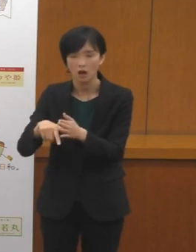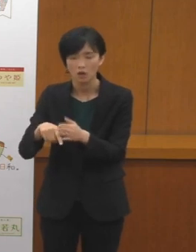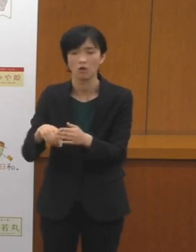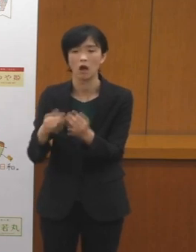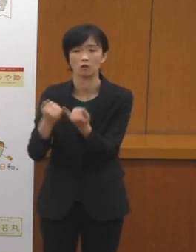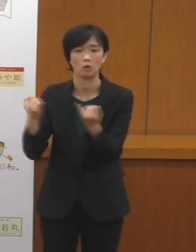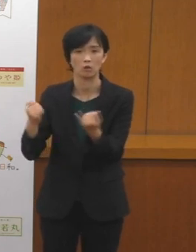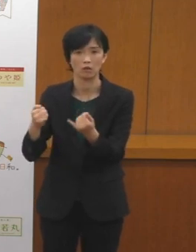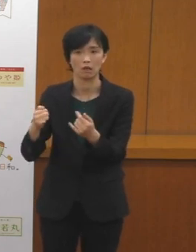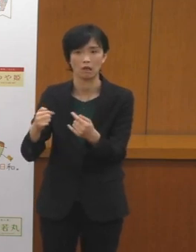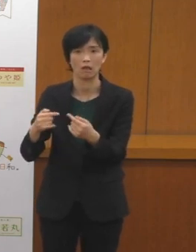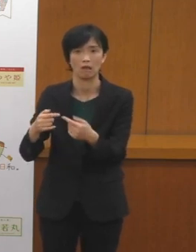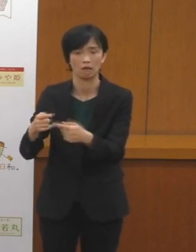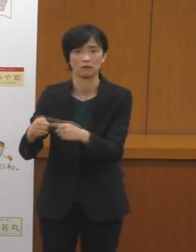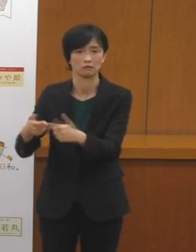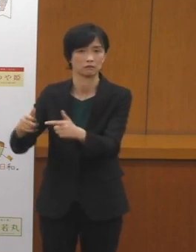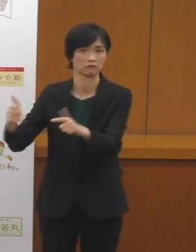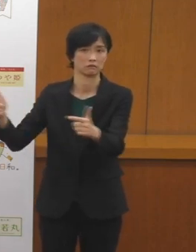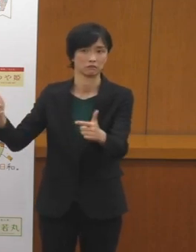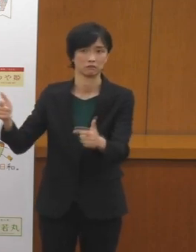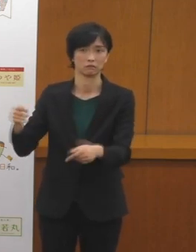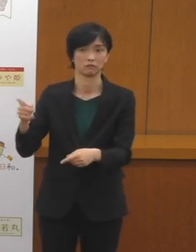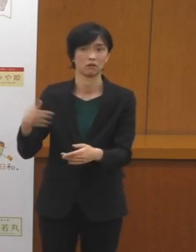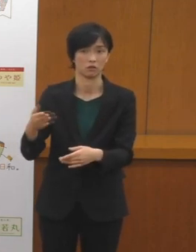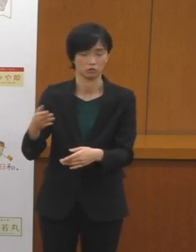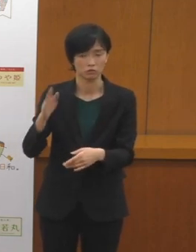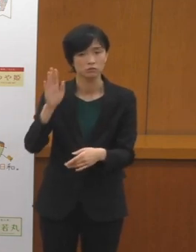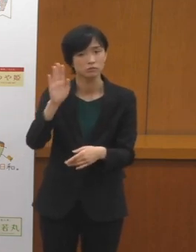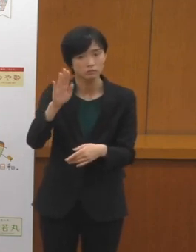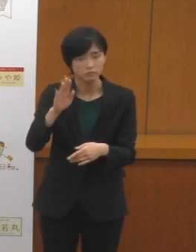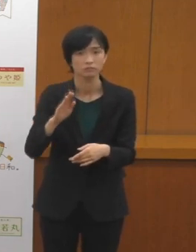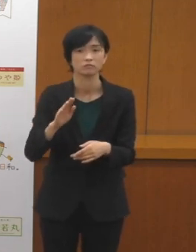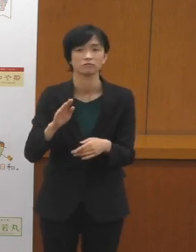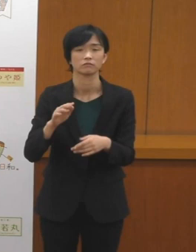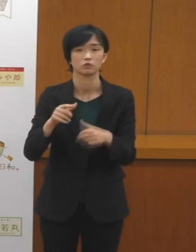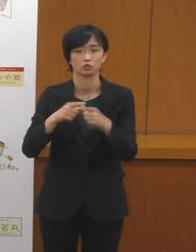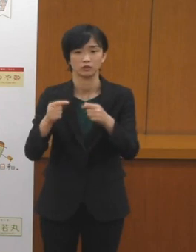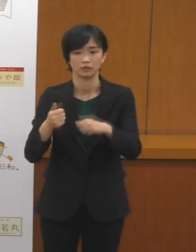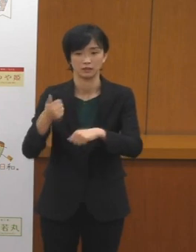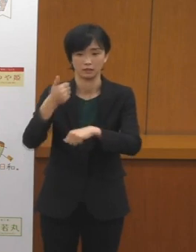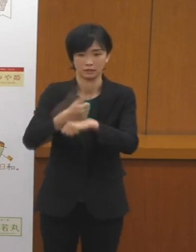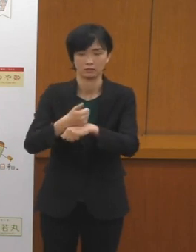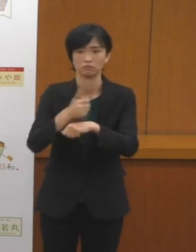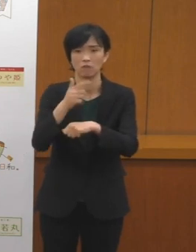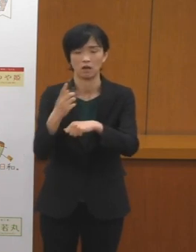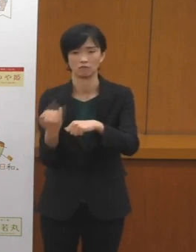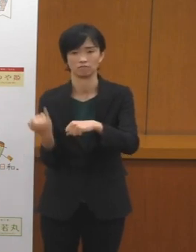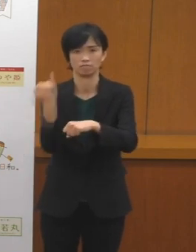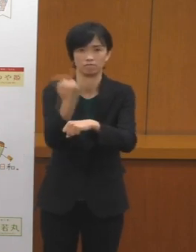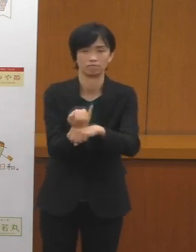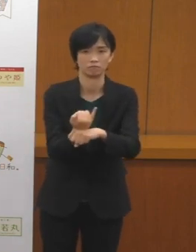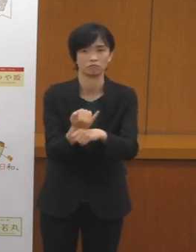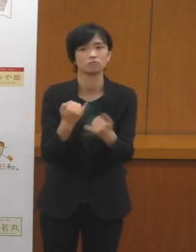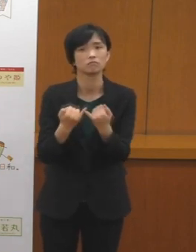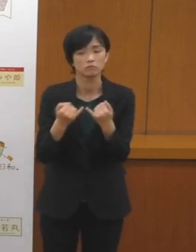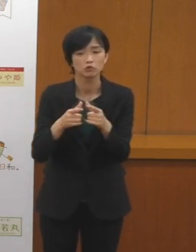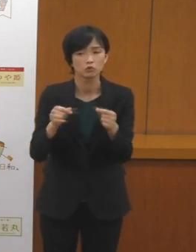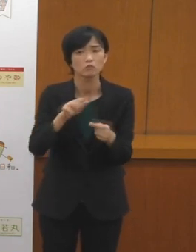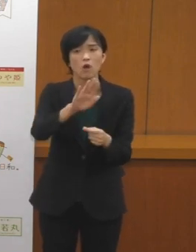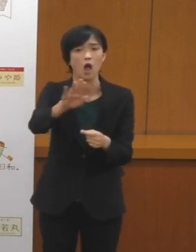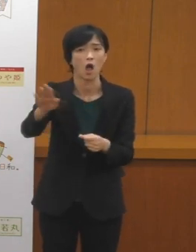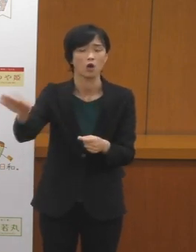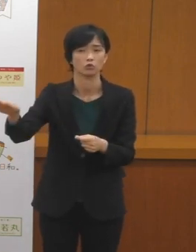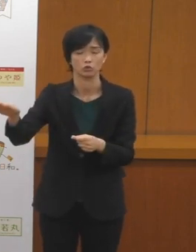政治の場面で女性の首相が出てくるのが当たり前みたいになってるところもありますからね